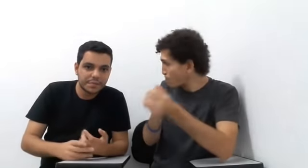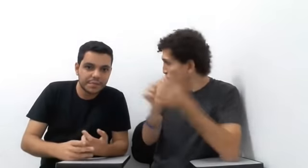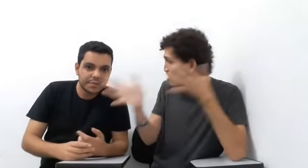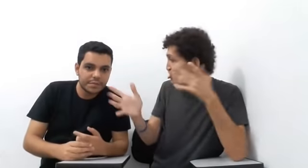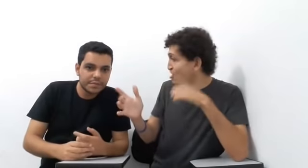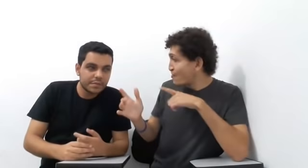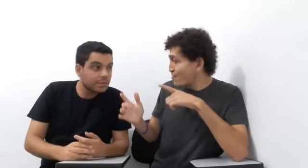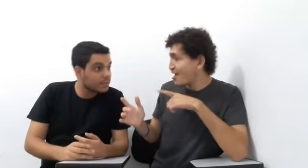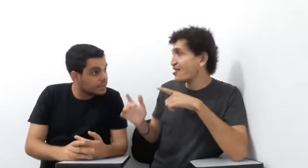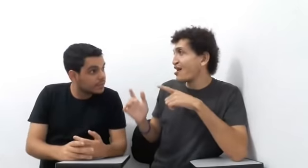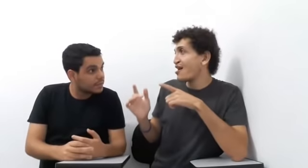atuante. Tem